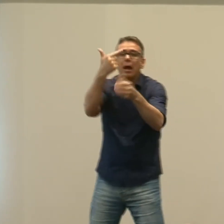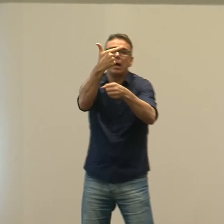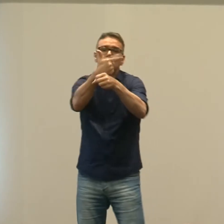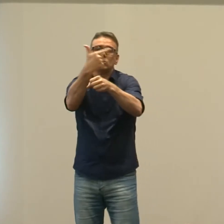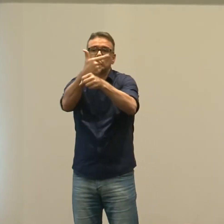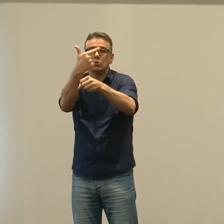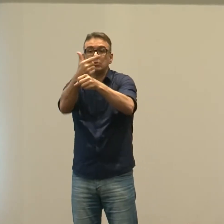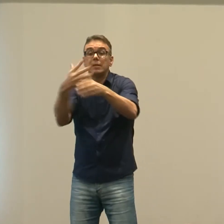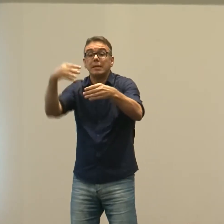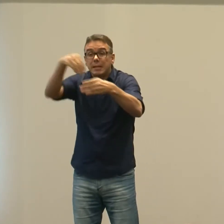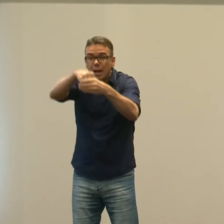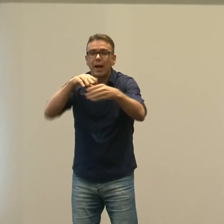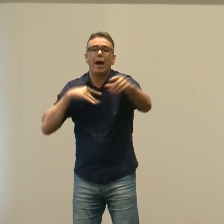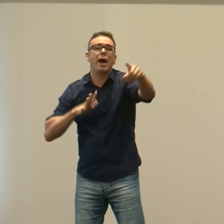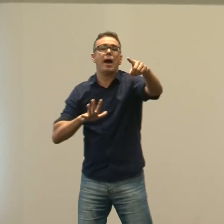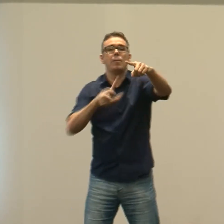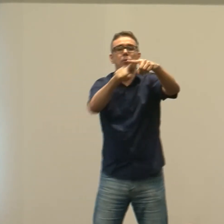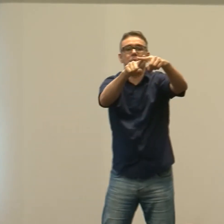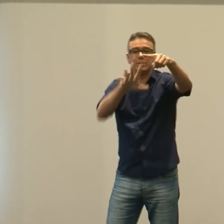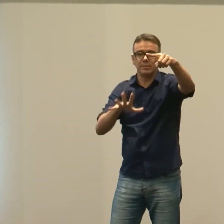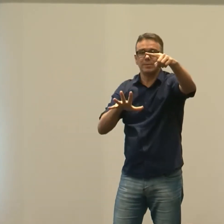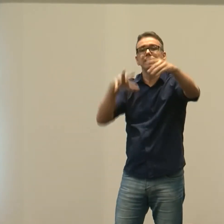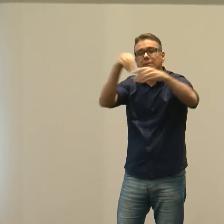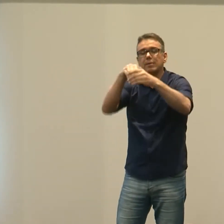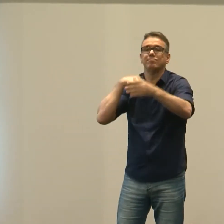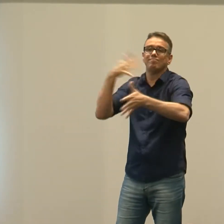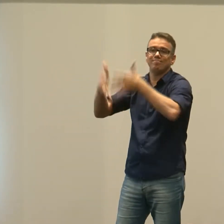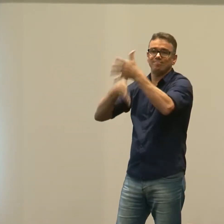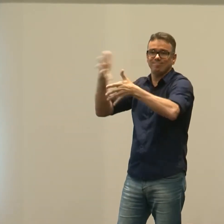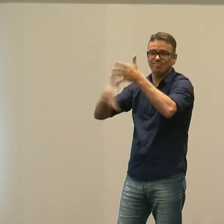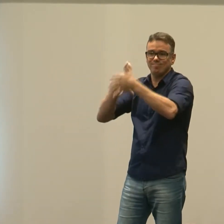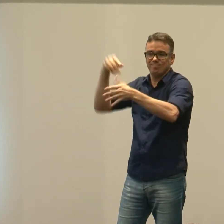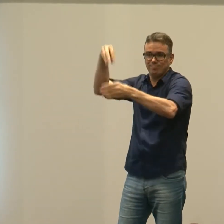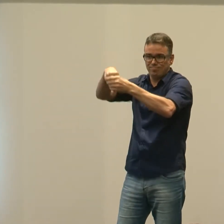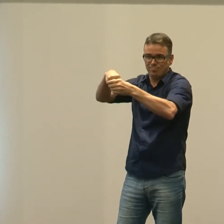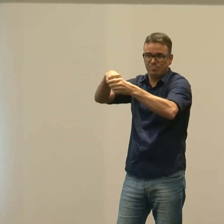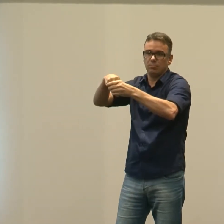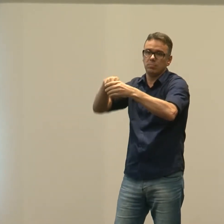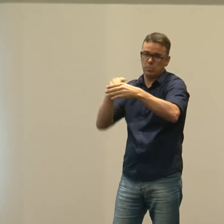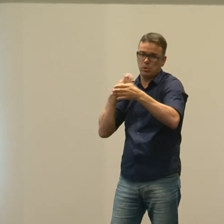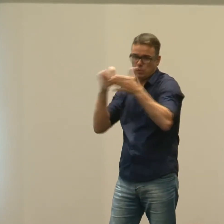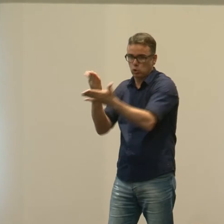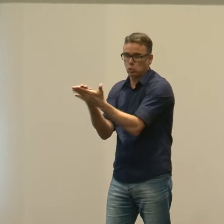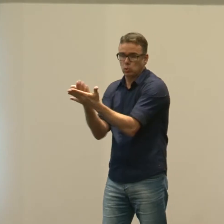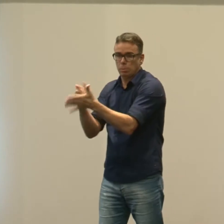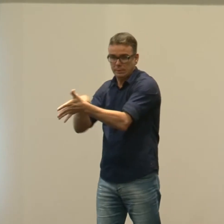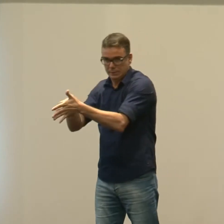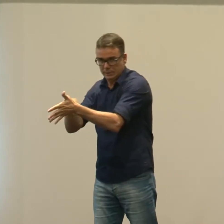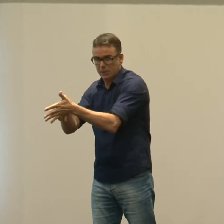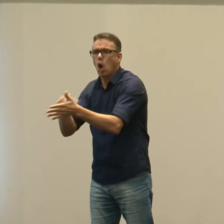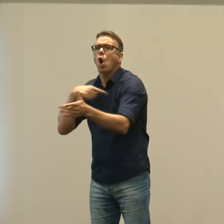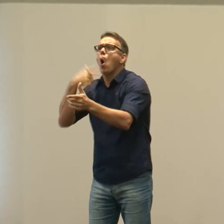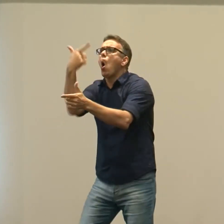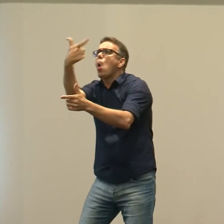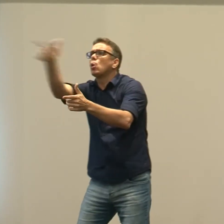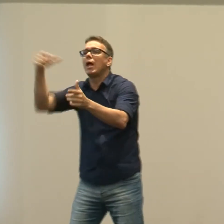Libras. E como as suas relações com o léxico através dos hipônimos e hiperônimos.